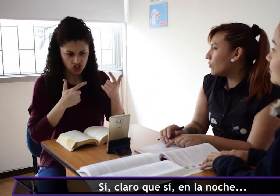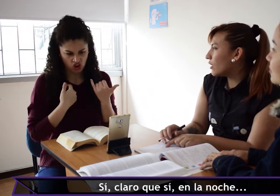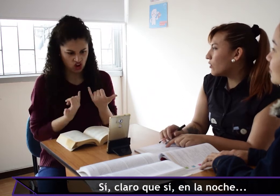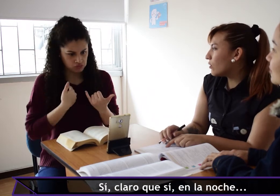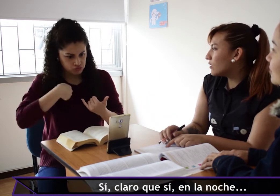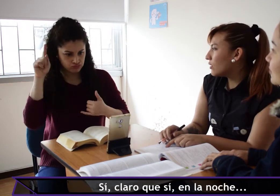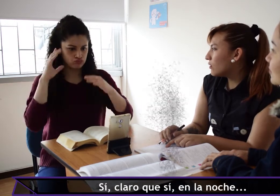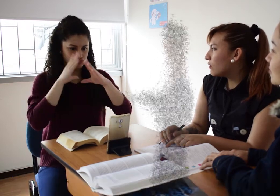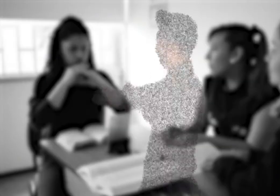sí. En la noche…